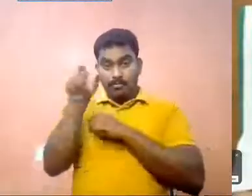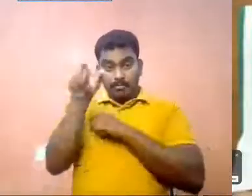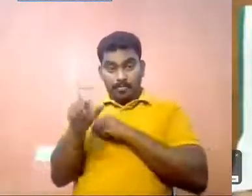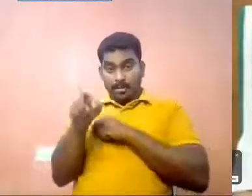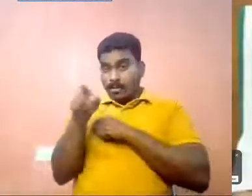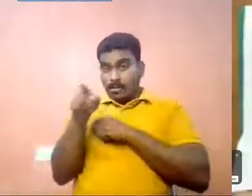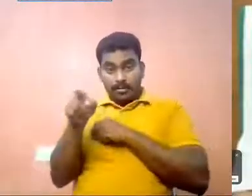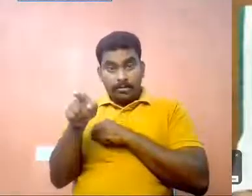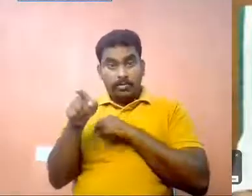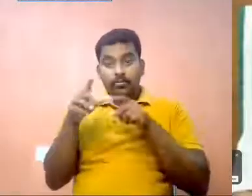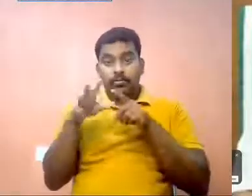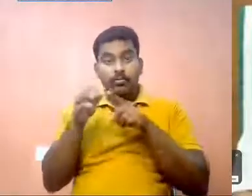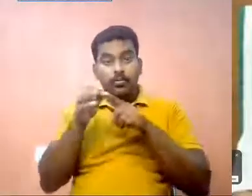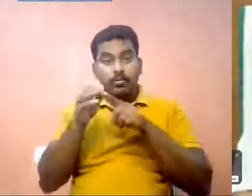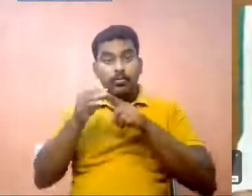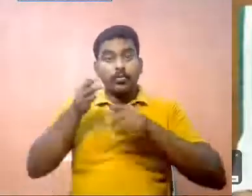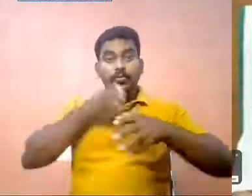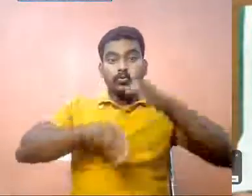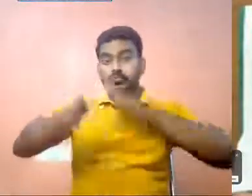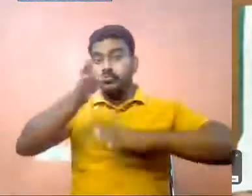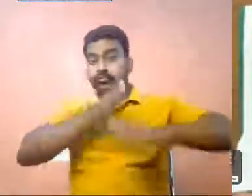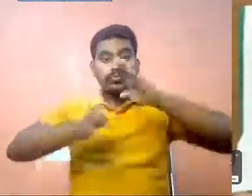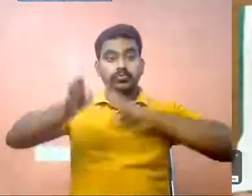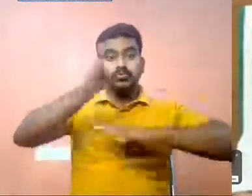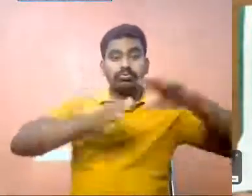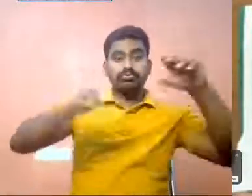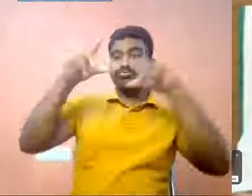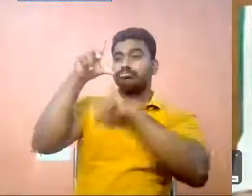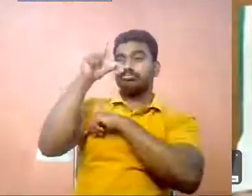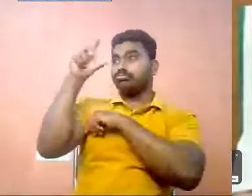ഈ രീതിയിലൊരു സമീപനമാണോ ഉണ്ടാകേണ്ടത്?